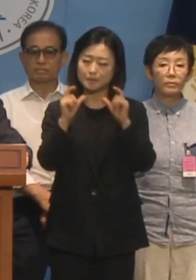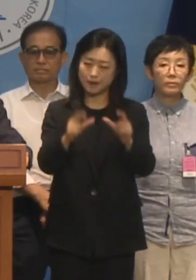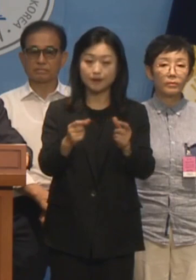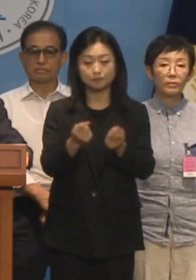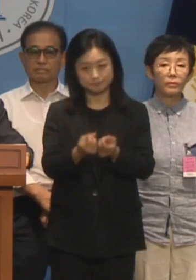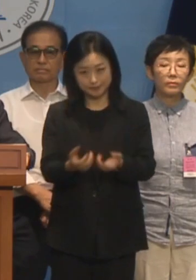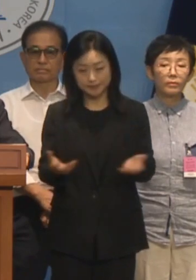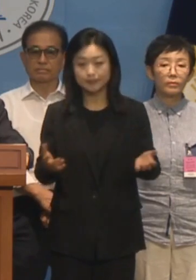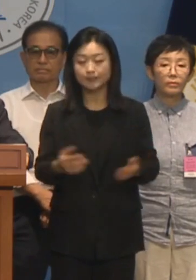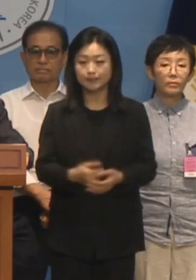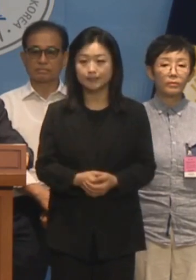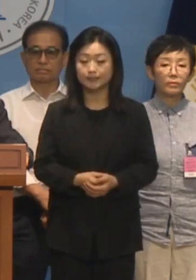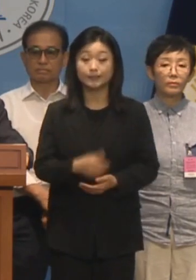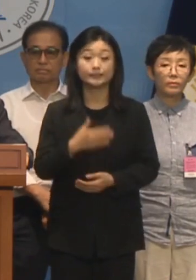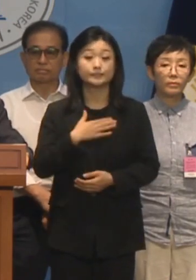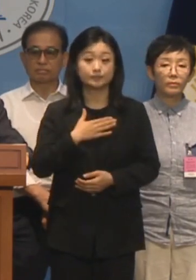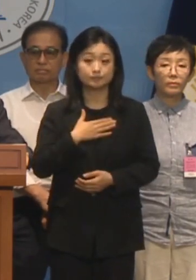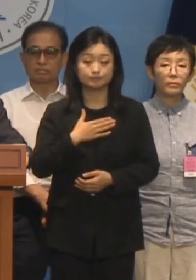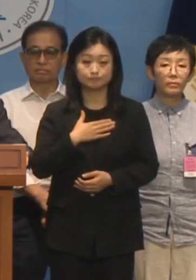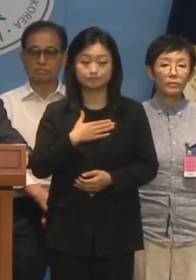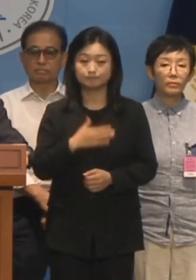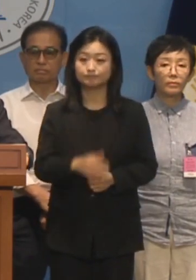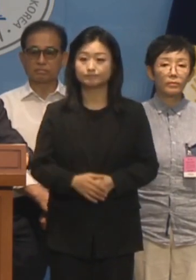되었습니다. 저도